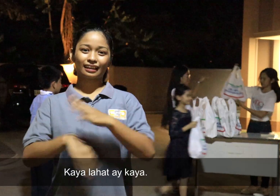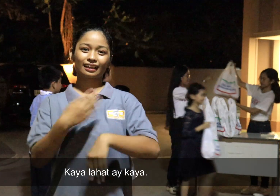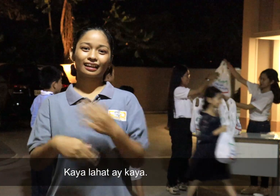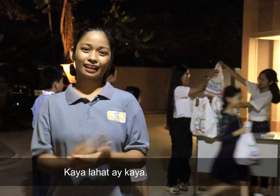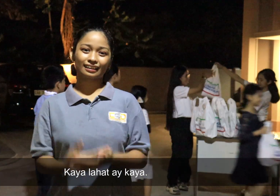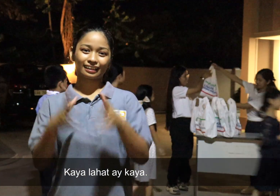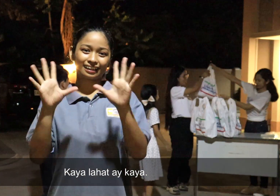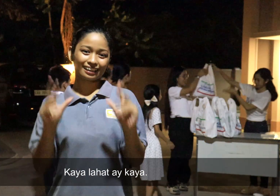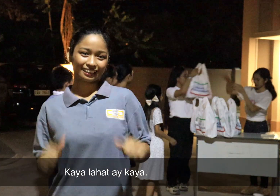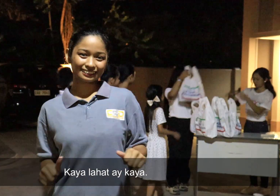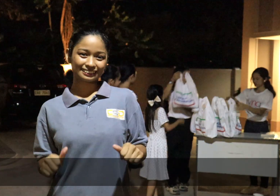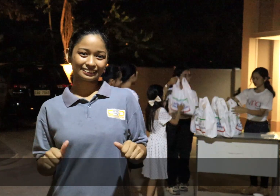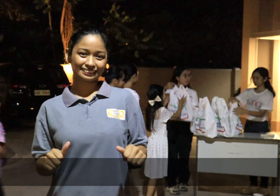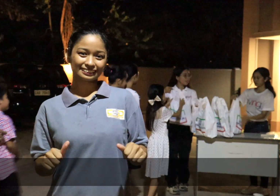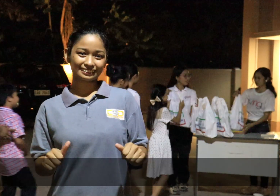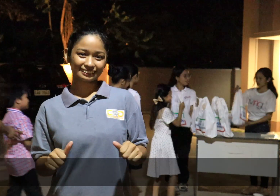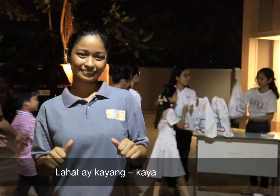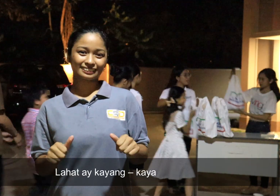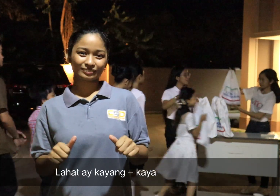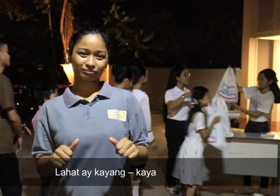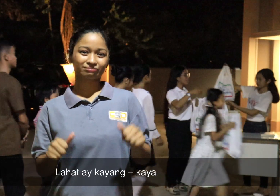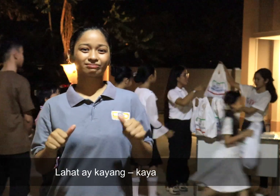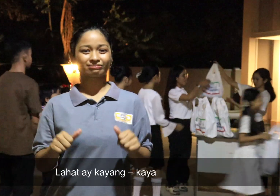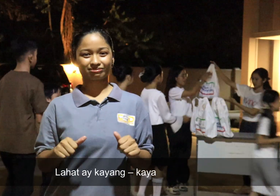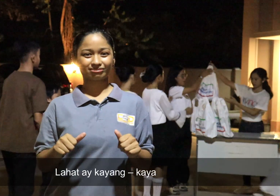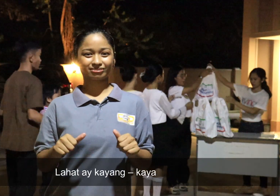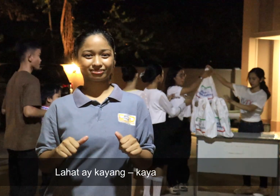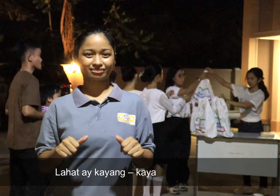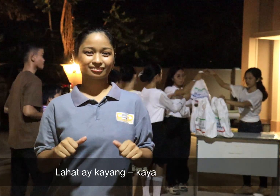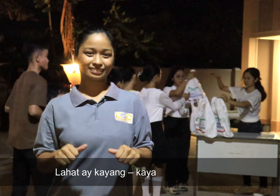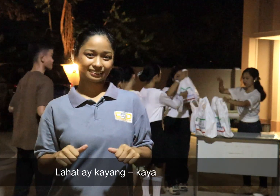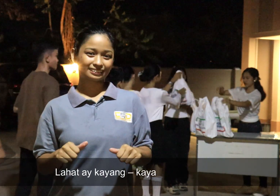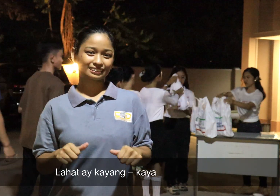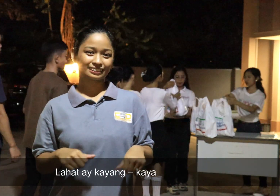kaya. Lahat ay kayang-kaya.